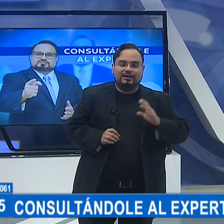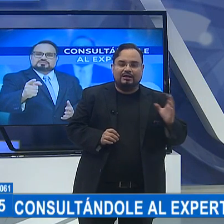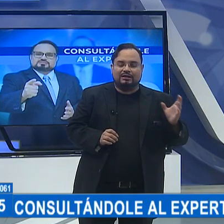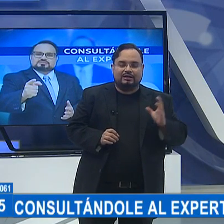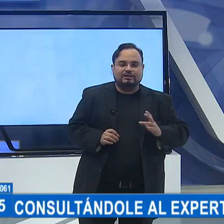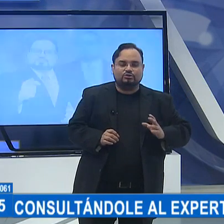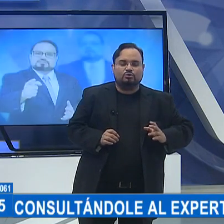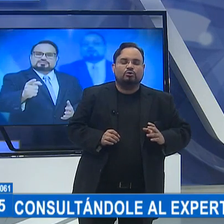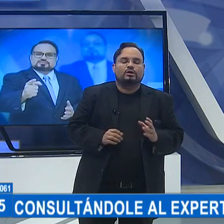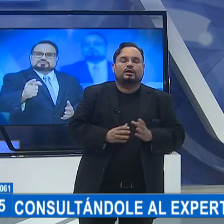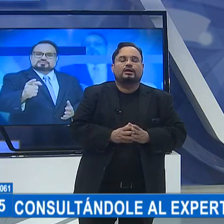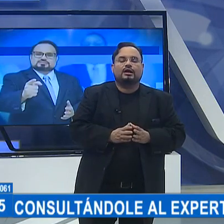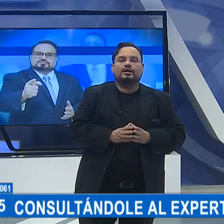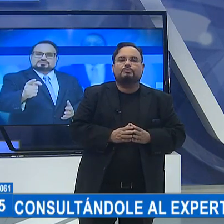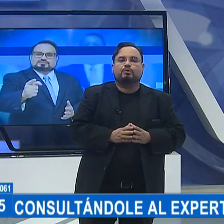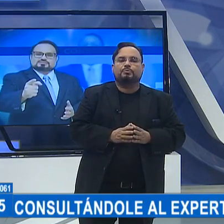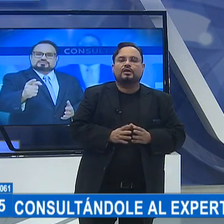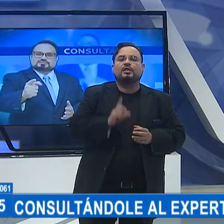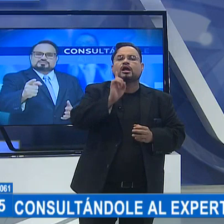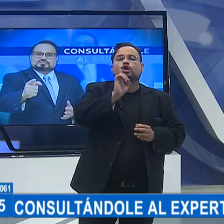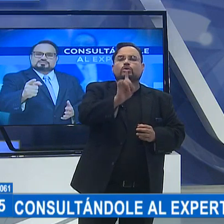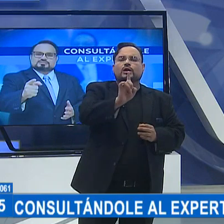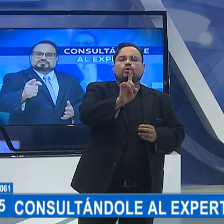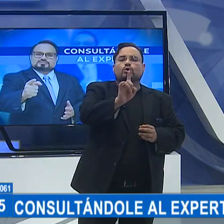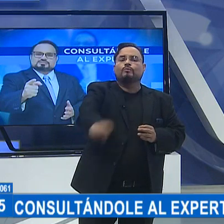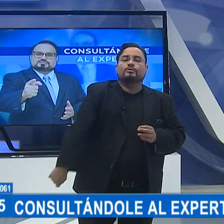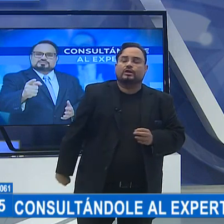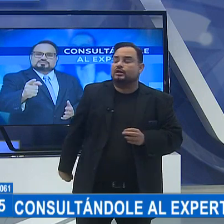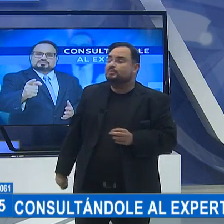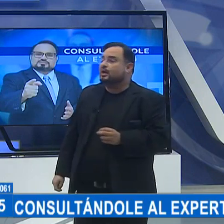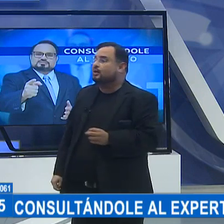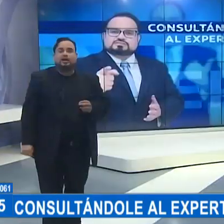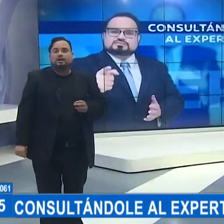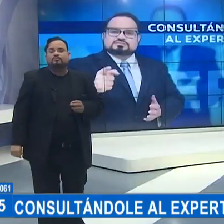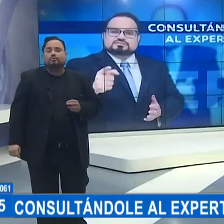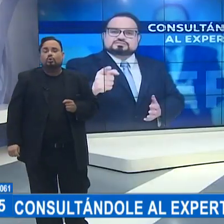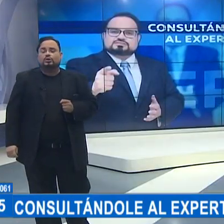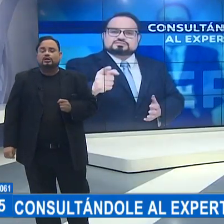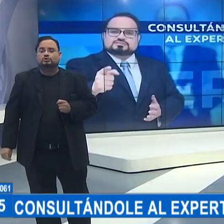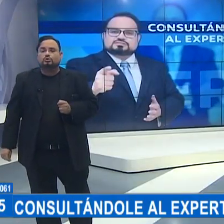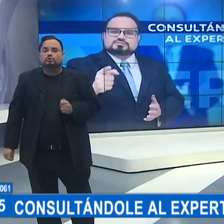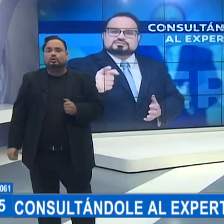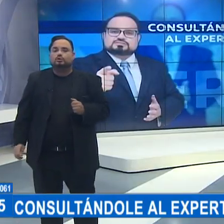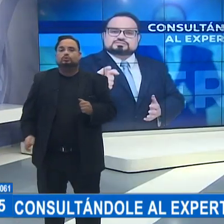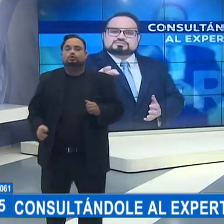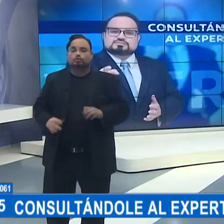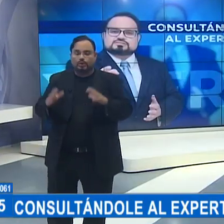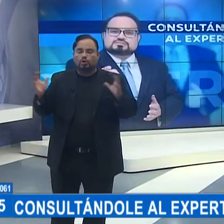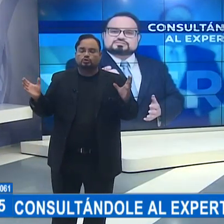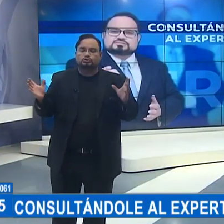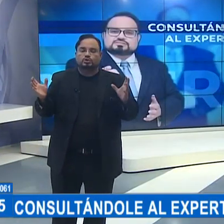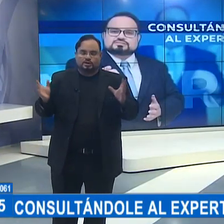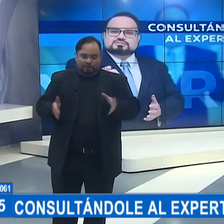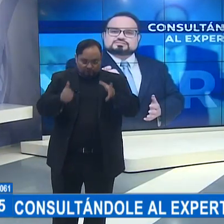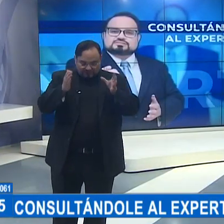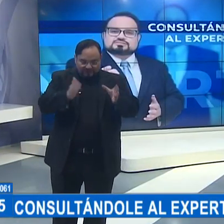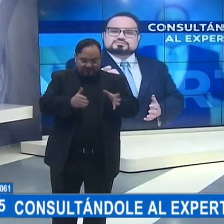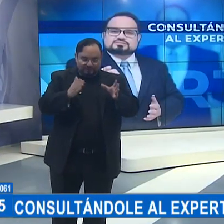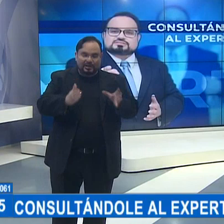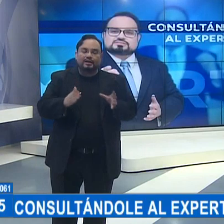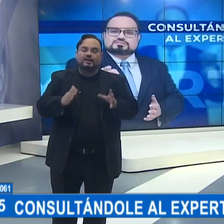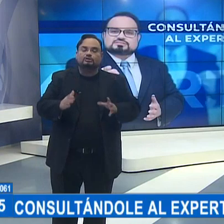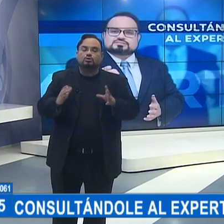página. Hay que ir al Registro General de la Propiedad. Número uno, determinar quién o quiénes son los dueños. Número dos,